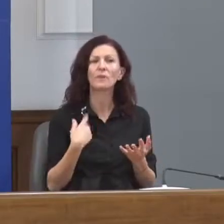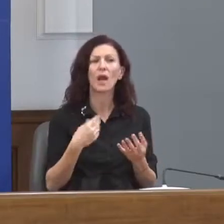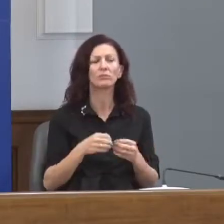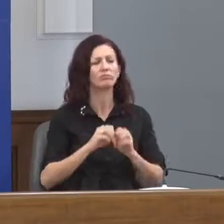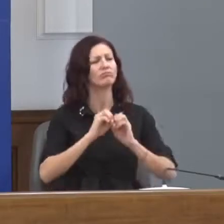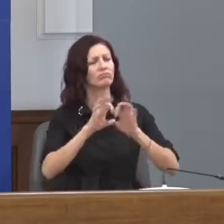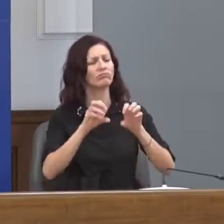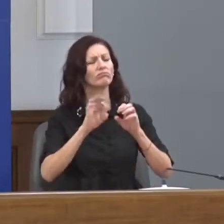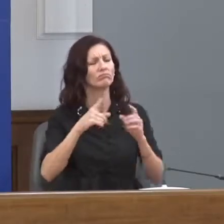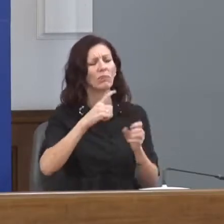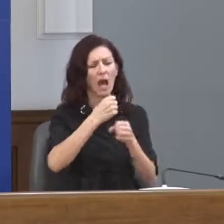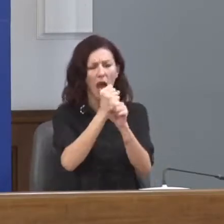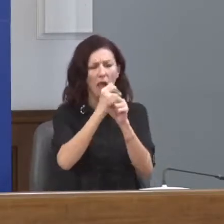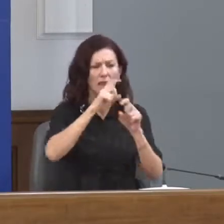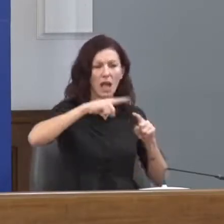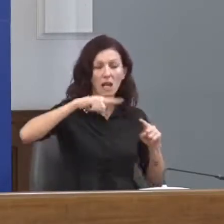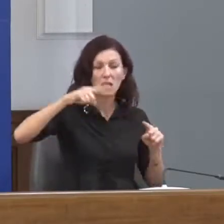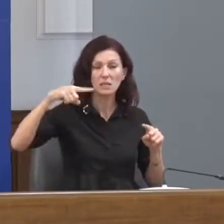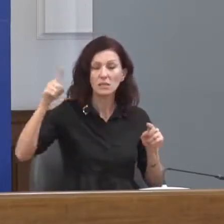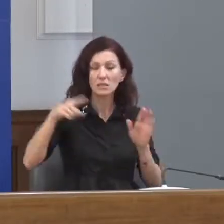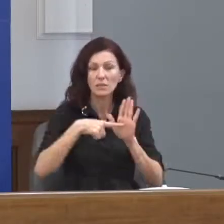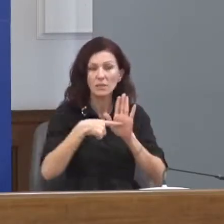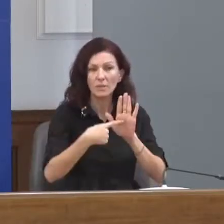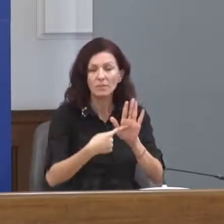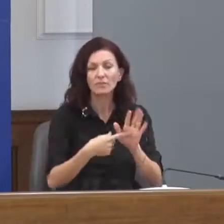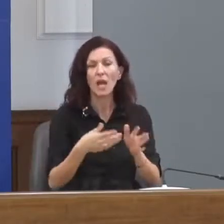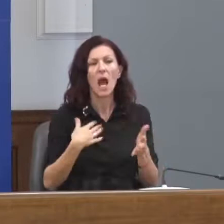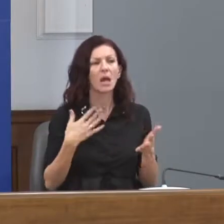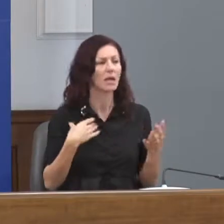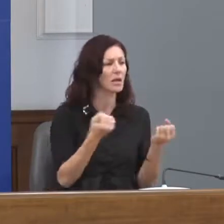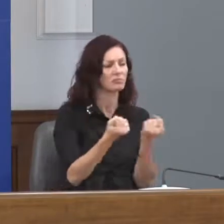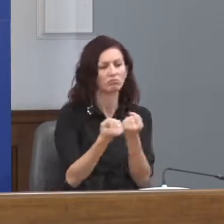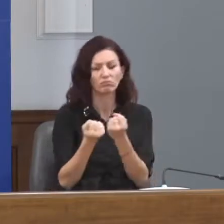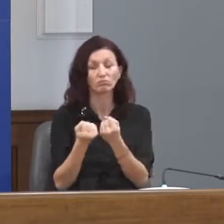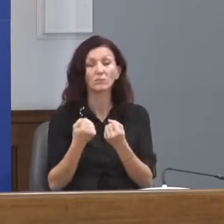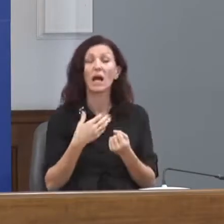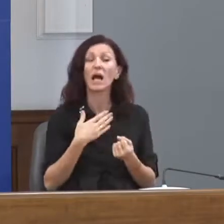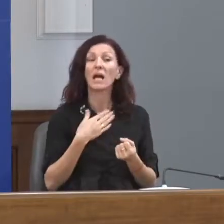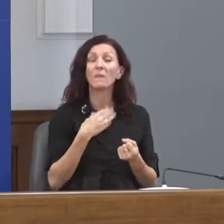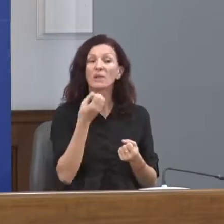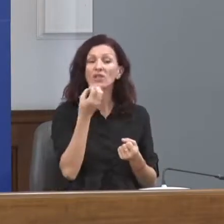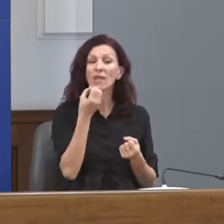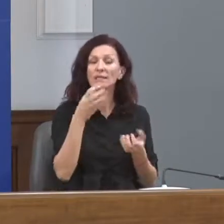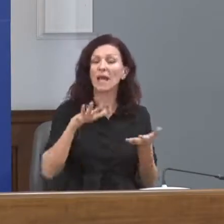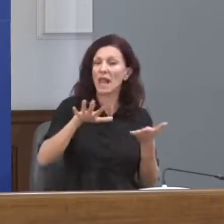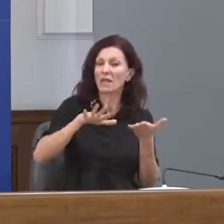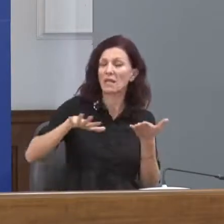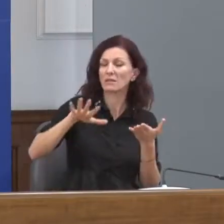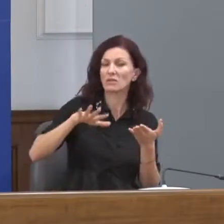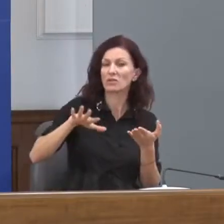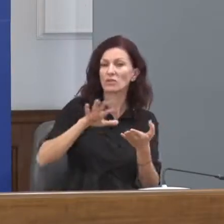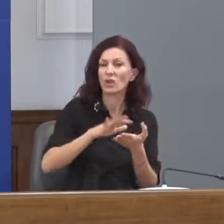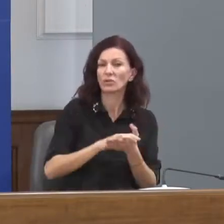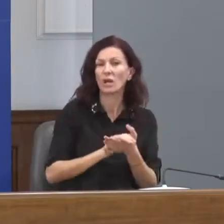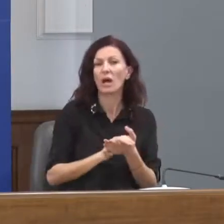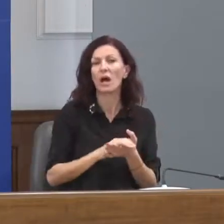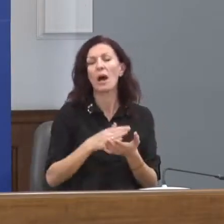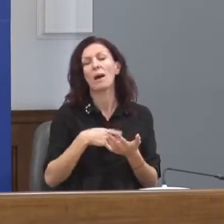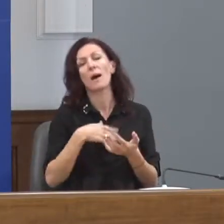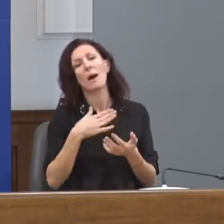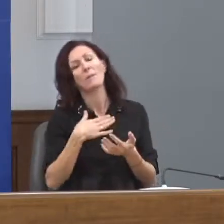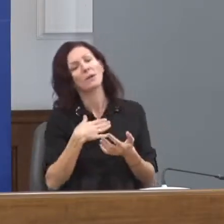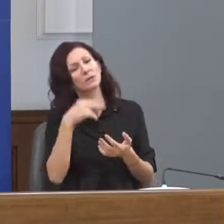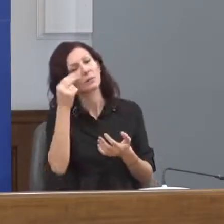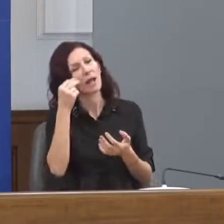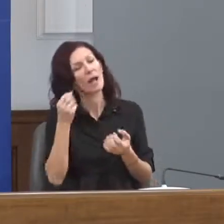демонстрирахме този анализ и къде се намира, имаше в зелената област, имаше две области в България, в момента